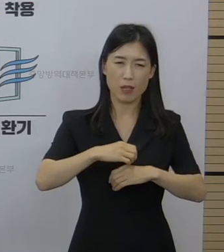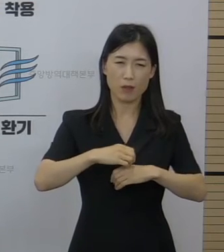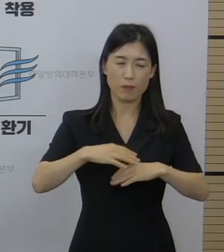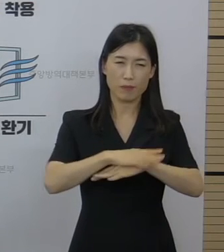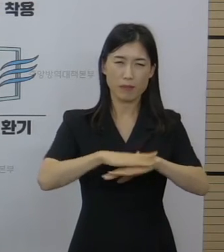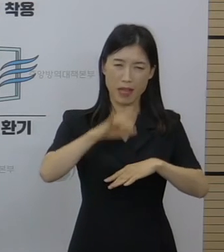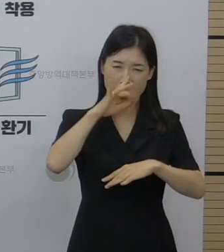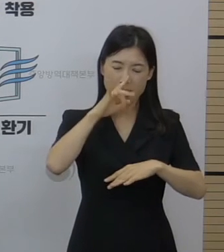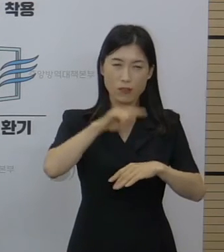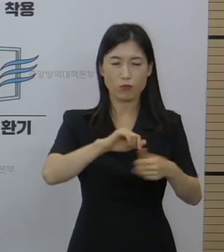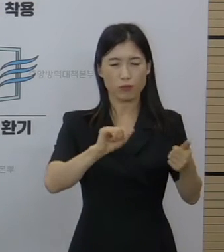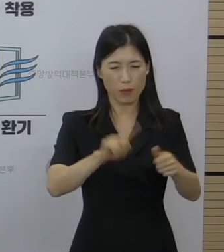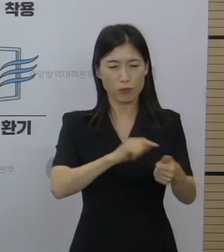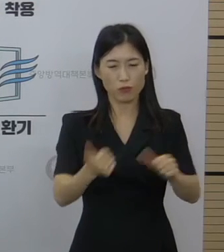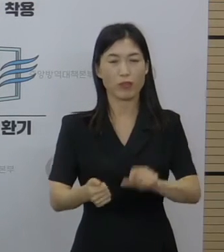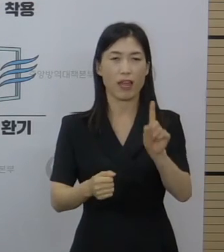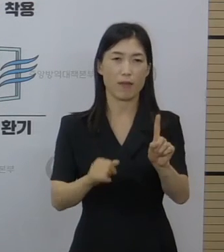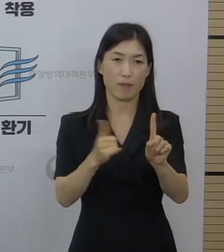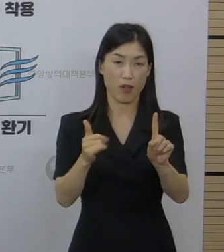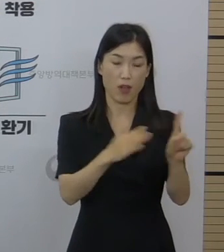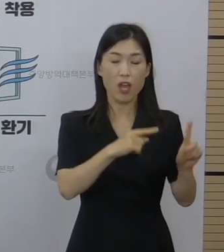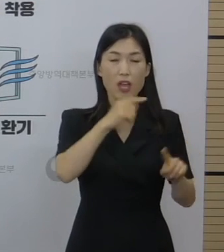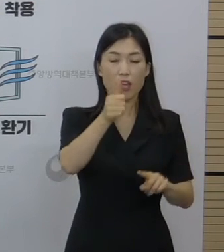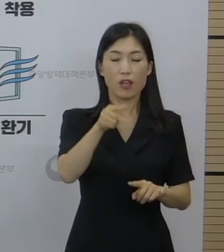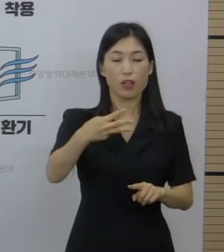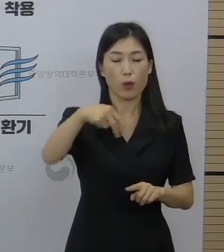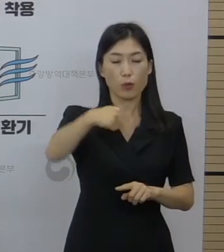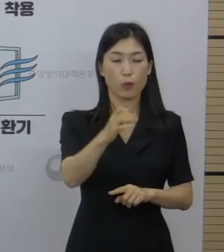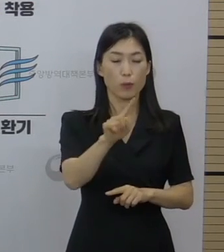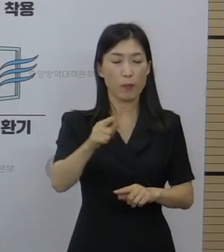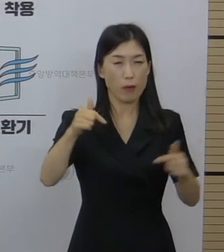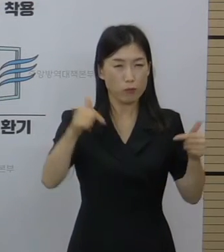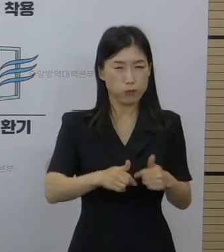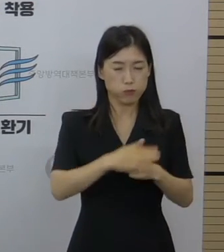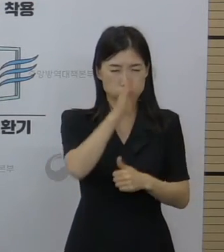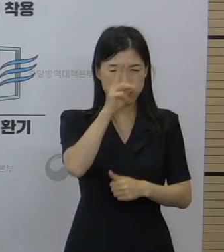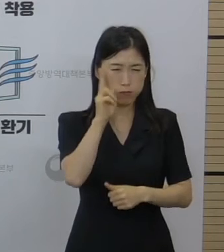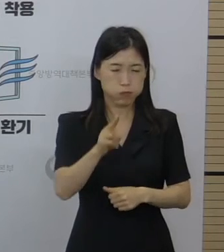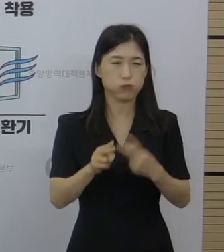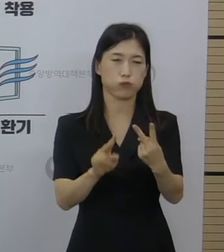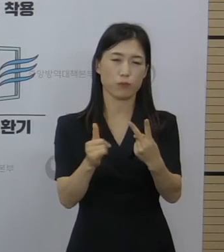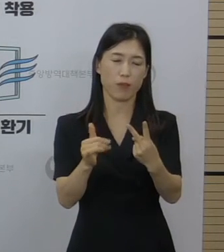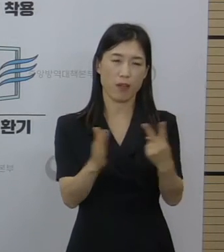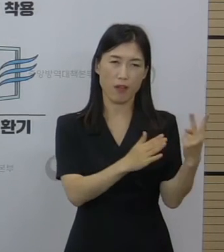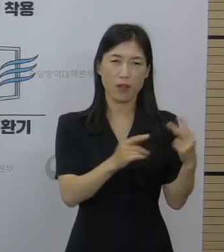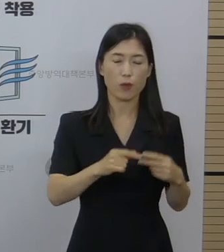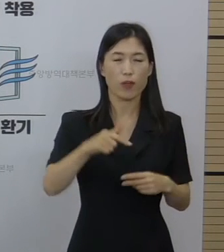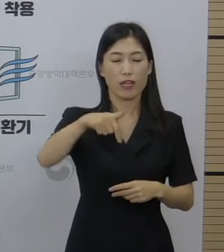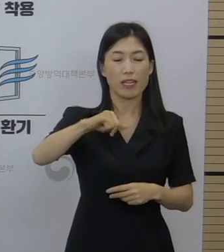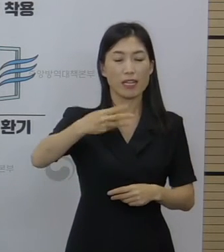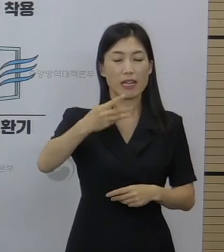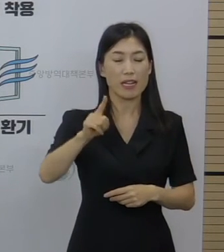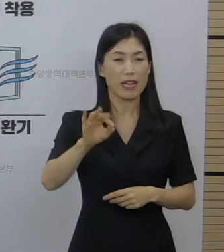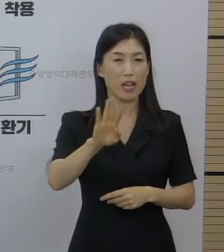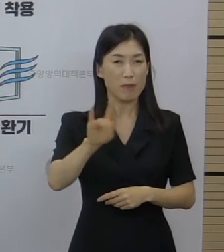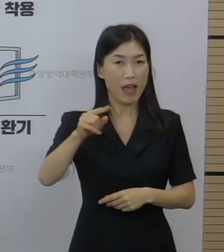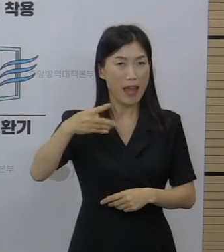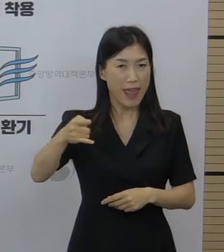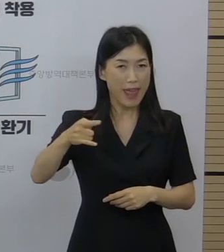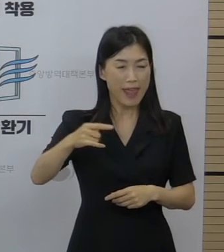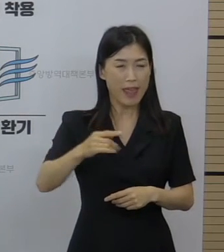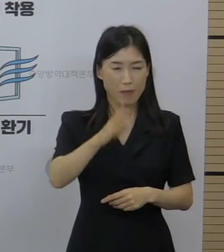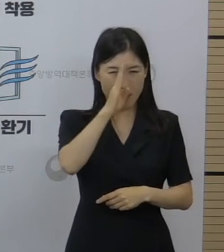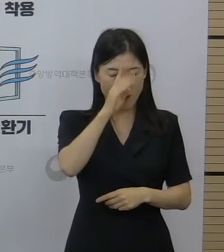추정되는 사망 1건 그리고 혈소판 감소증으로 추정된 중증 2건, 그리고 길랑발의 증후군으로 추정되는